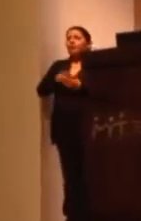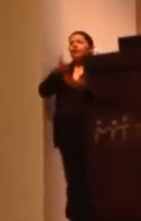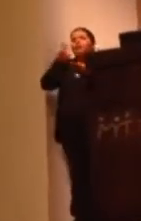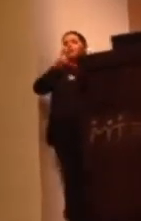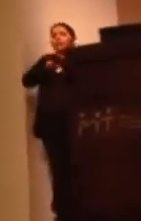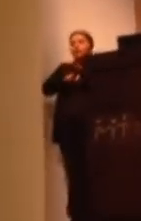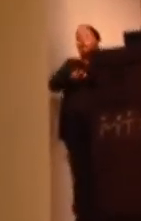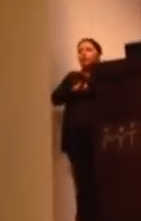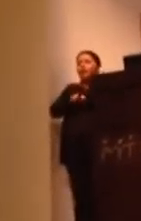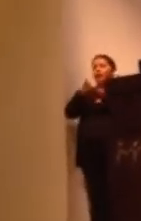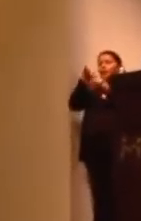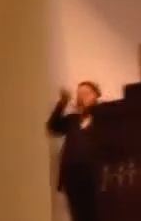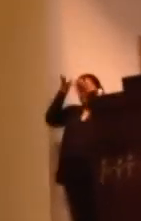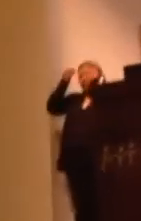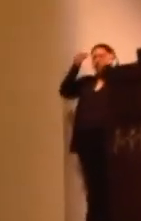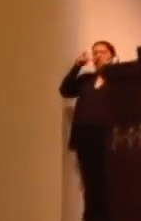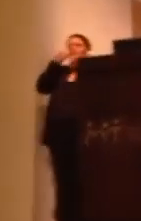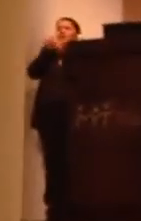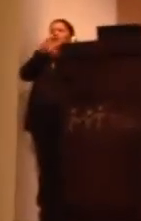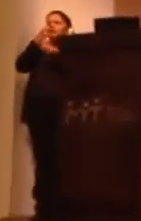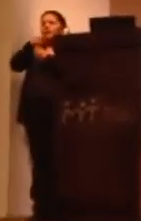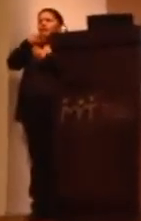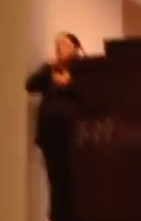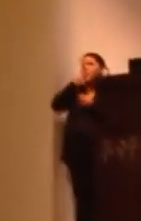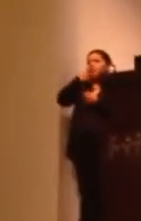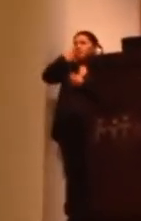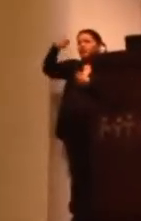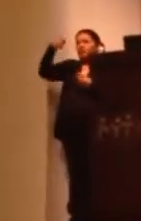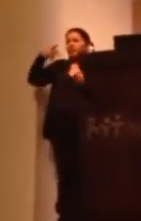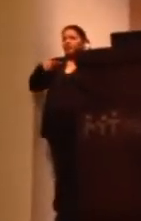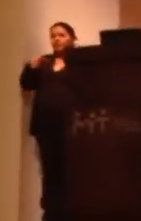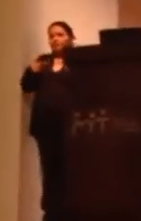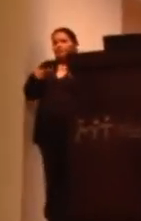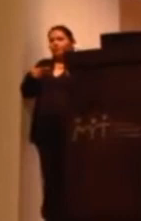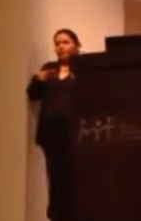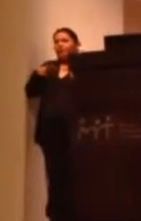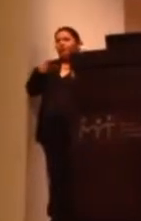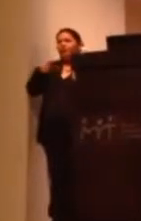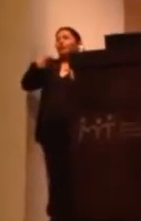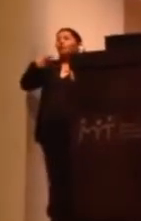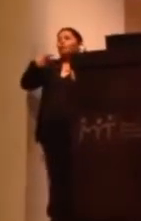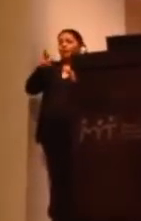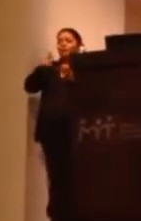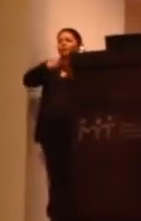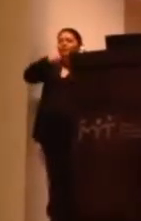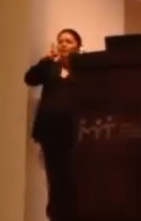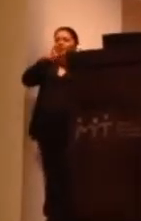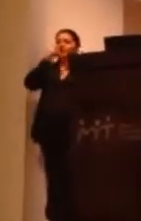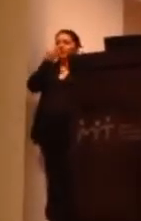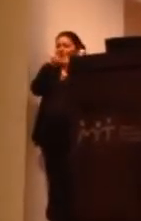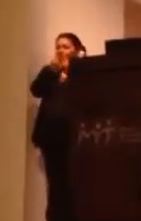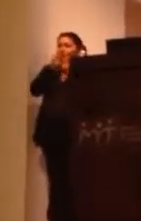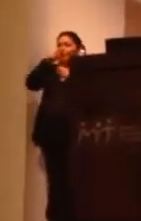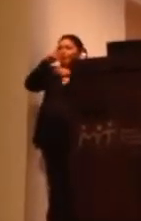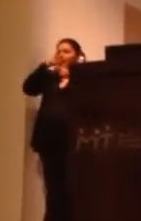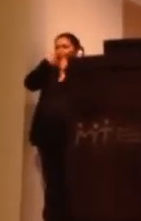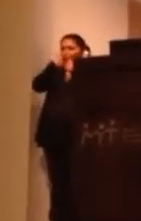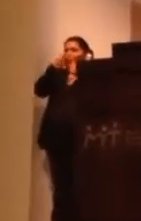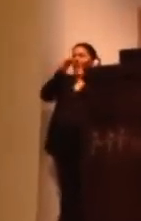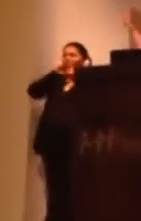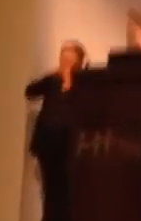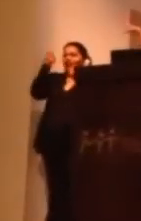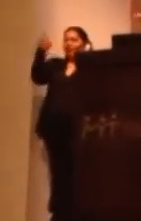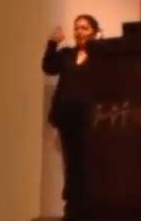realidad cognitivo, ¿ok? Pero esta calificación, y aquí me van a sacrificar y me van